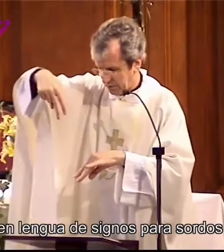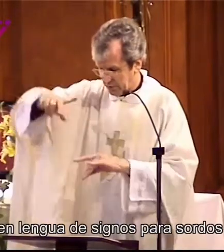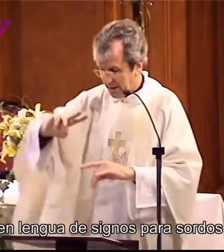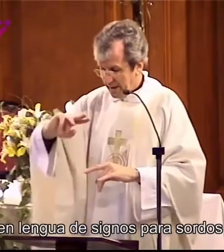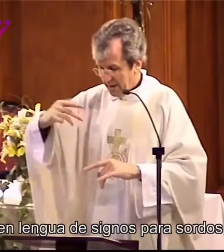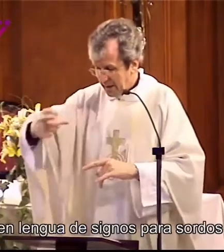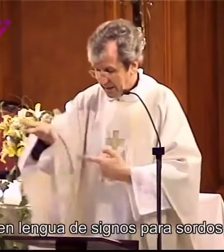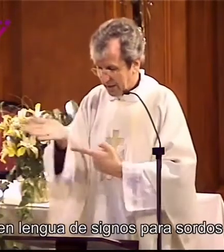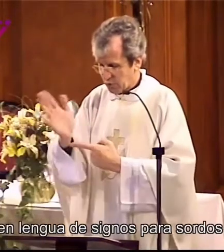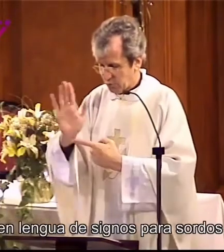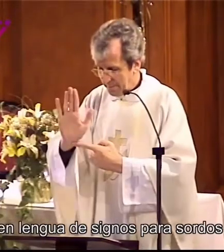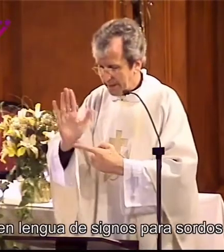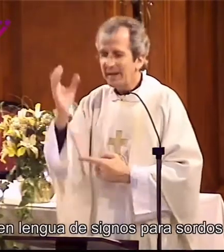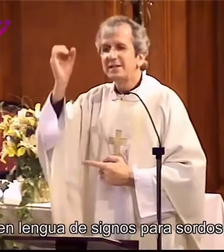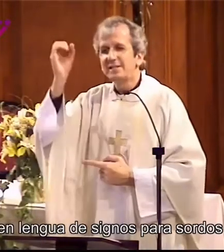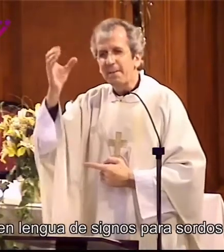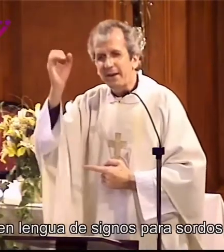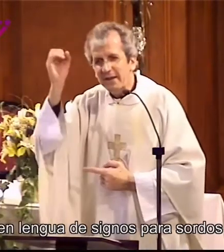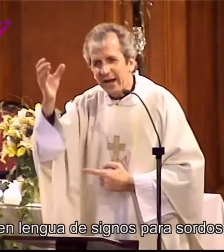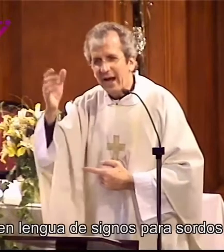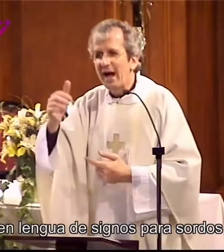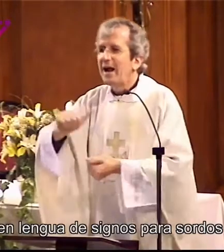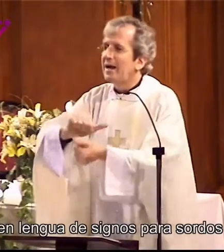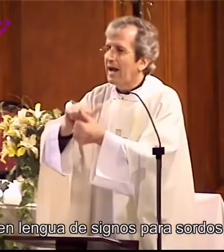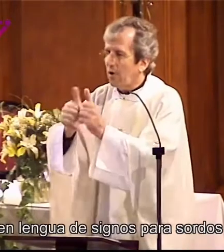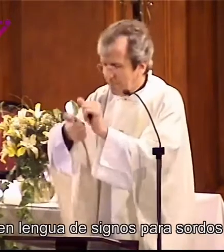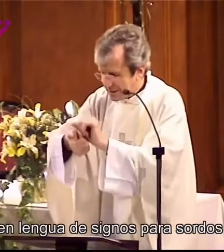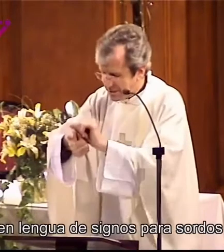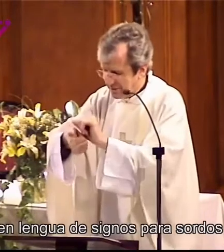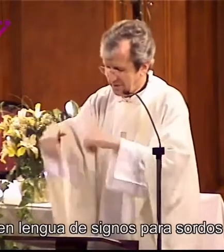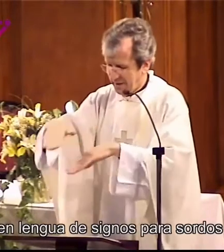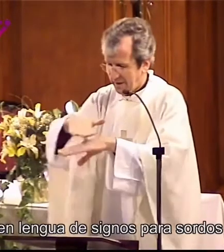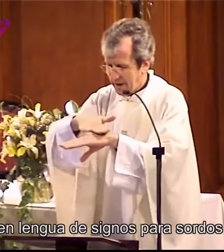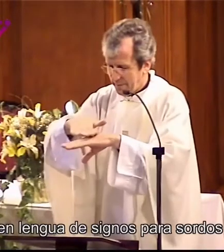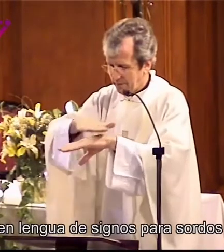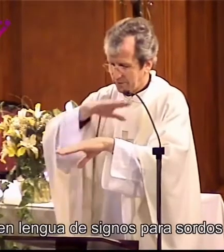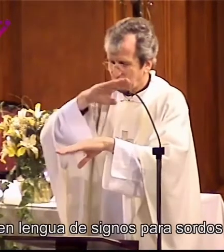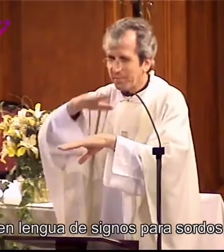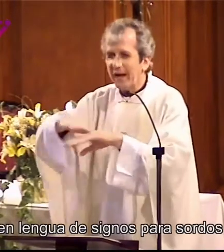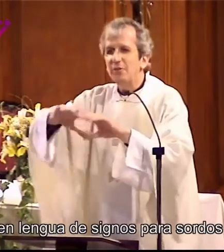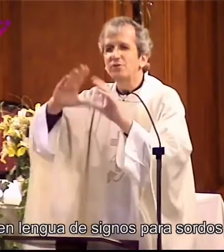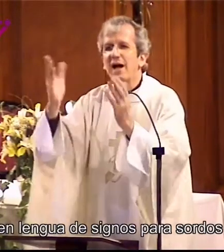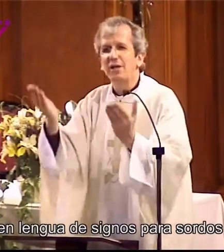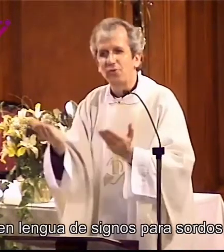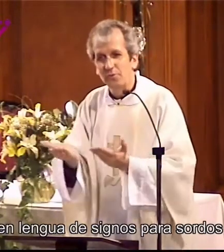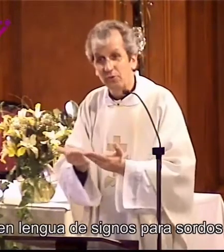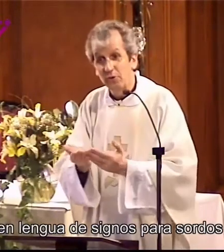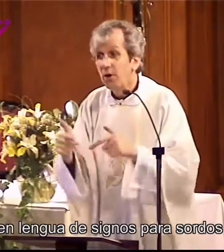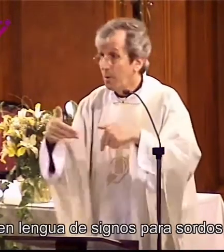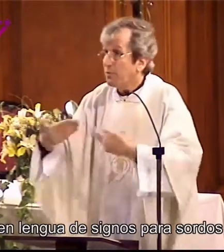y en su nombre se predicará la conversión, el perdón de los pecados a todo el mundo. Pues,